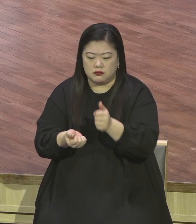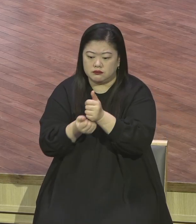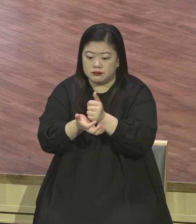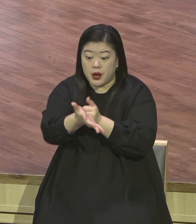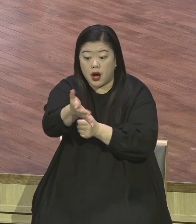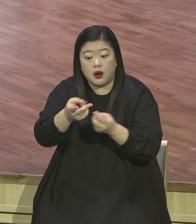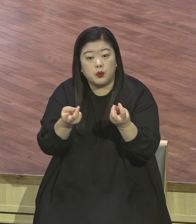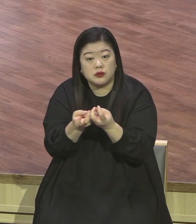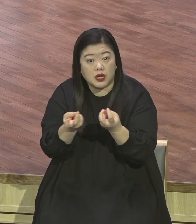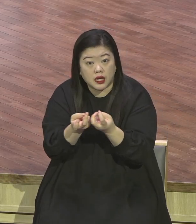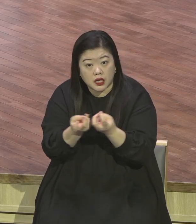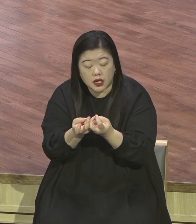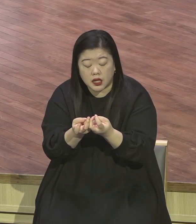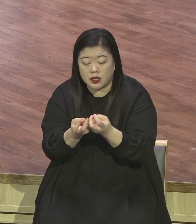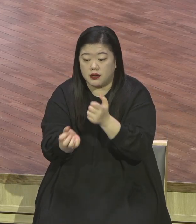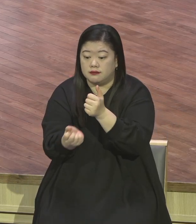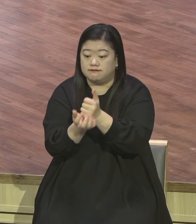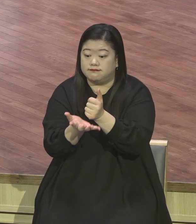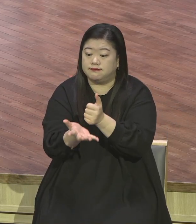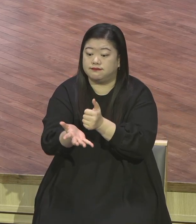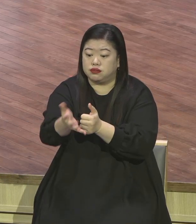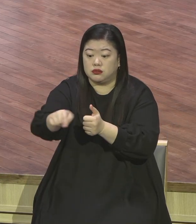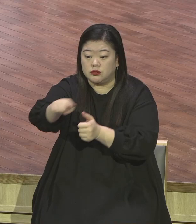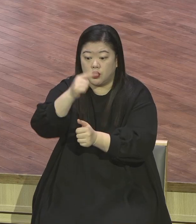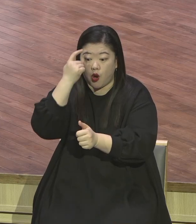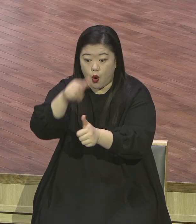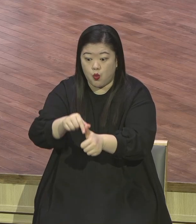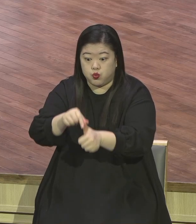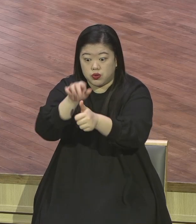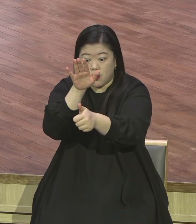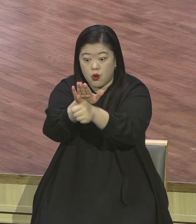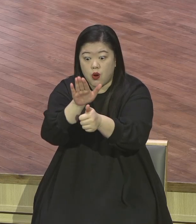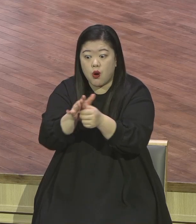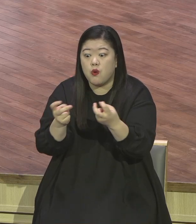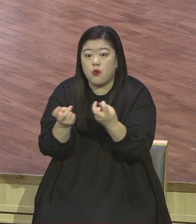살려서 하나님께 쓰임 받게 할 것이냐